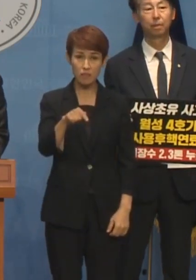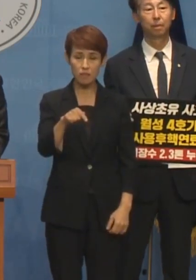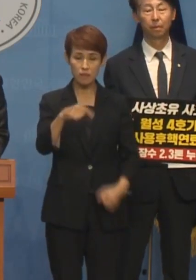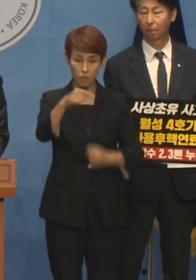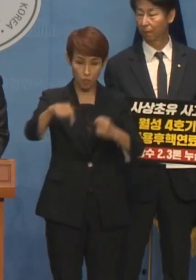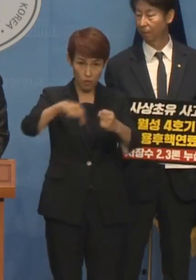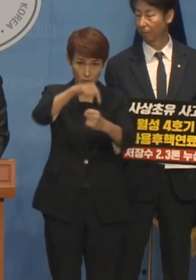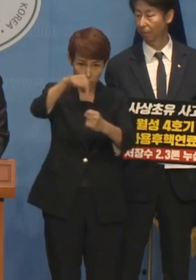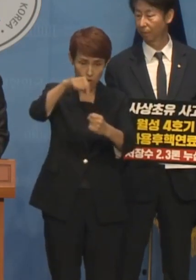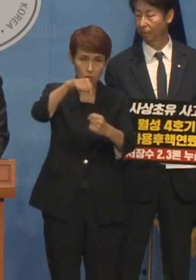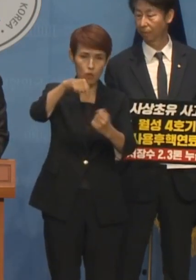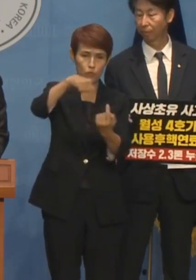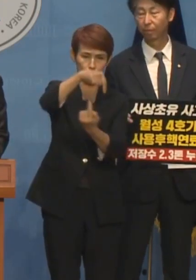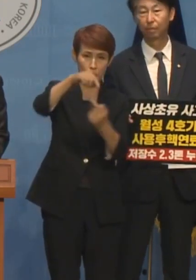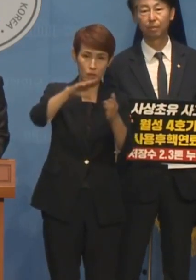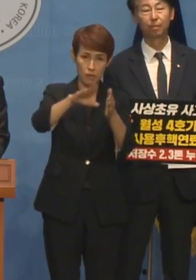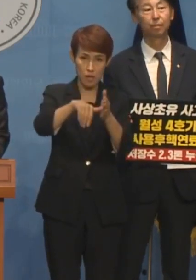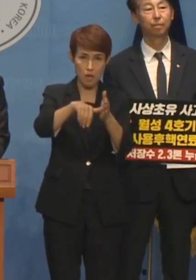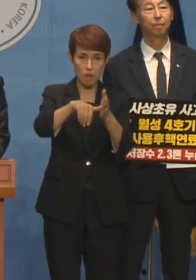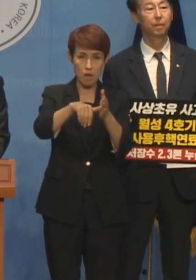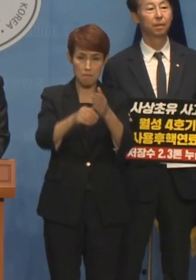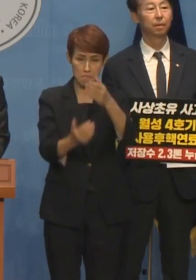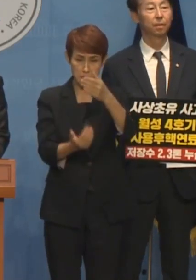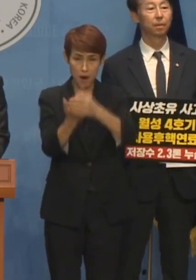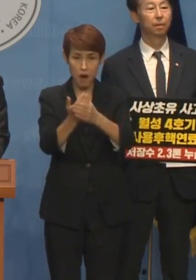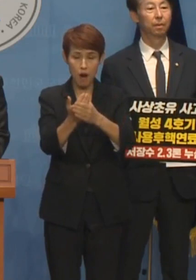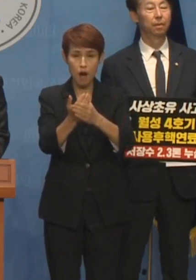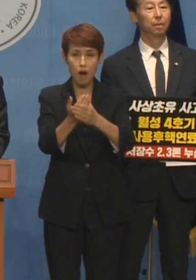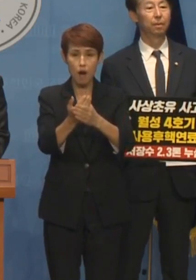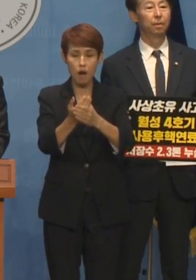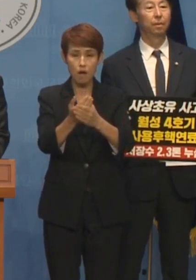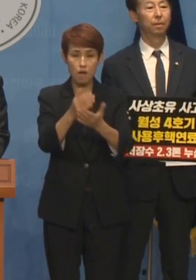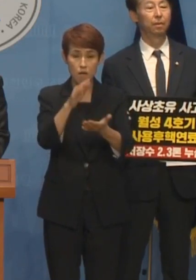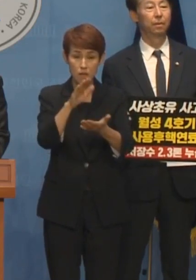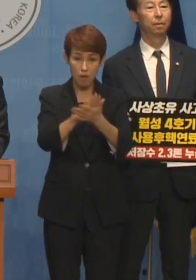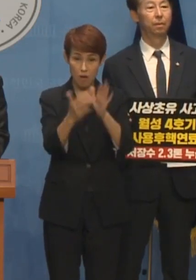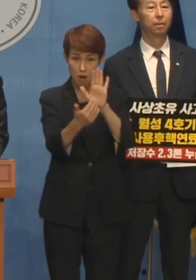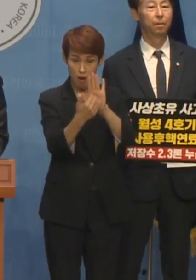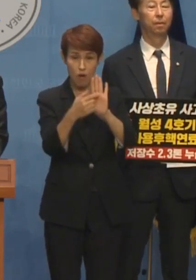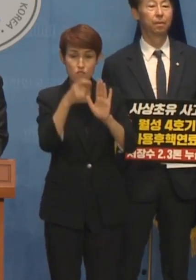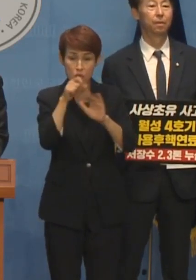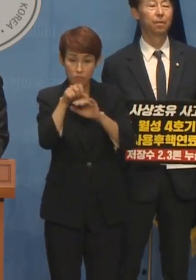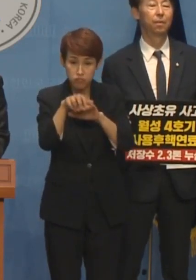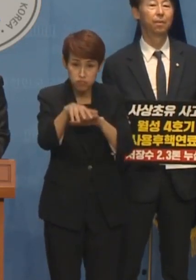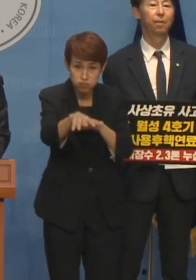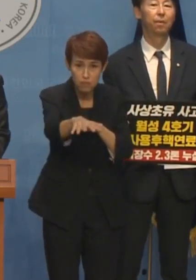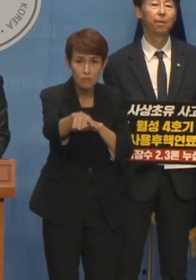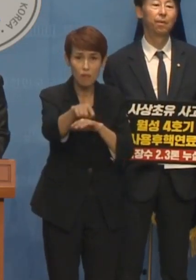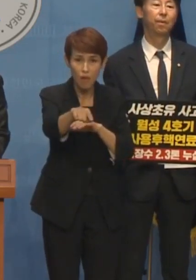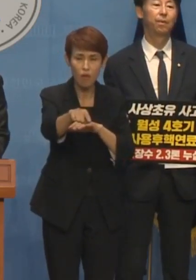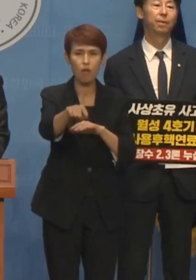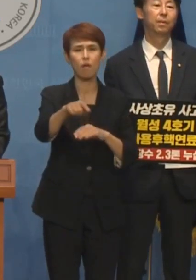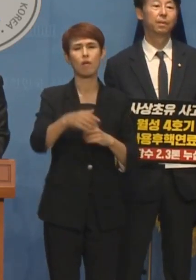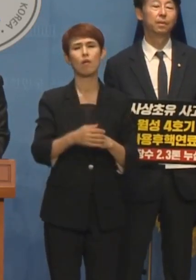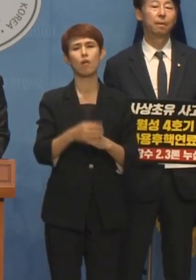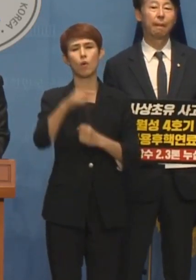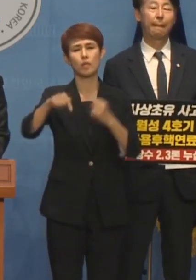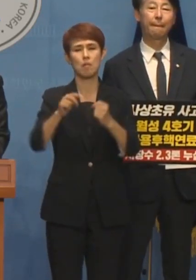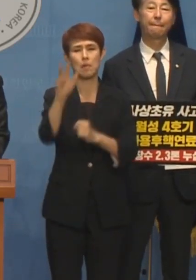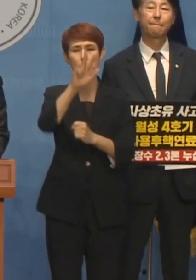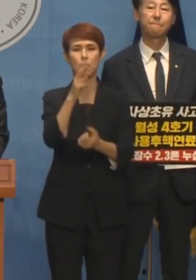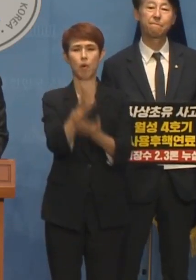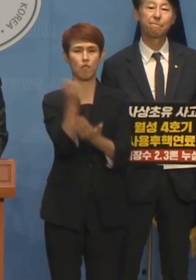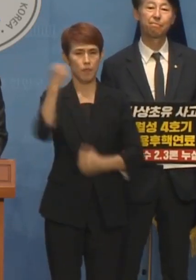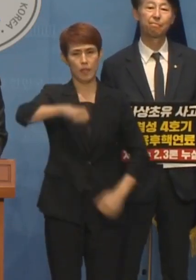원전을 운영하는 중에 발생하는 비계획적인 누설은 명백하게 원자력 안전법을 위반한 행위입니다. 2년 전 발생했던 월성